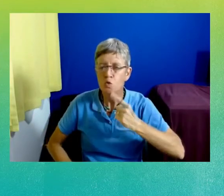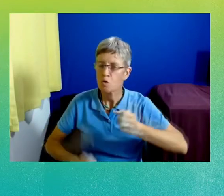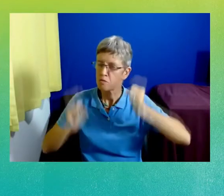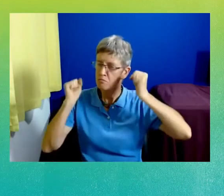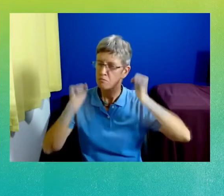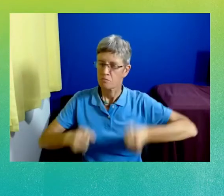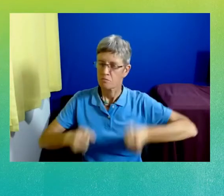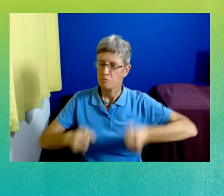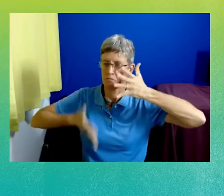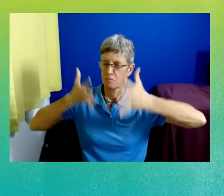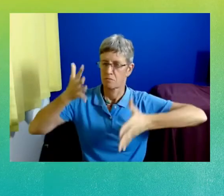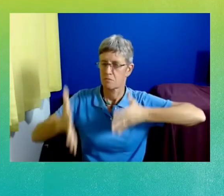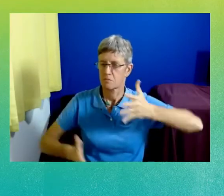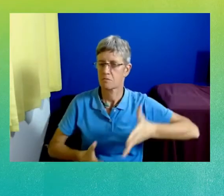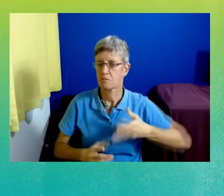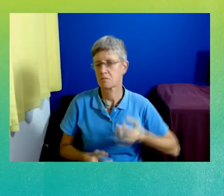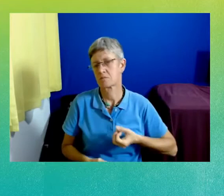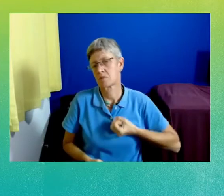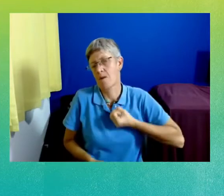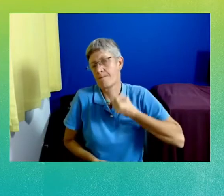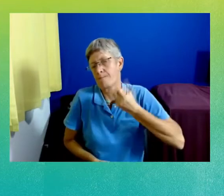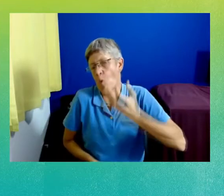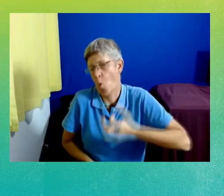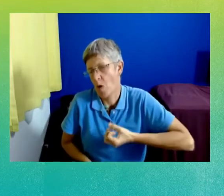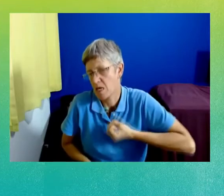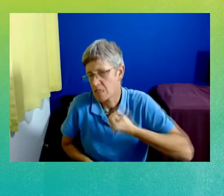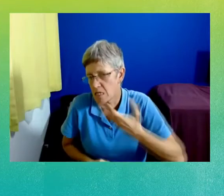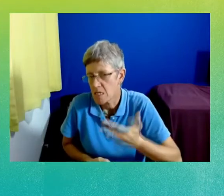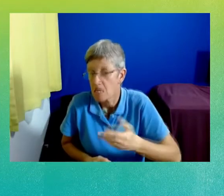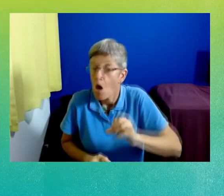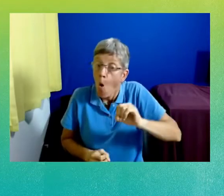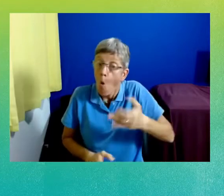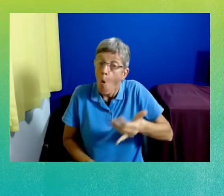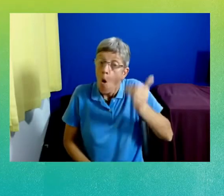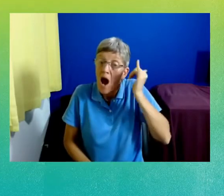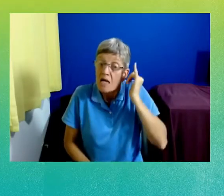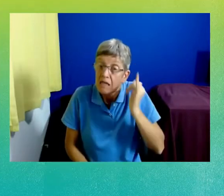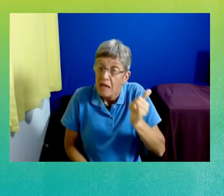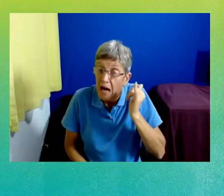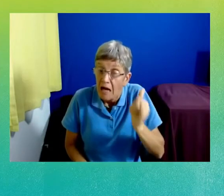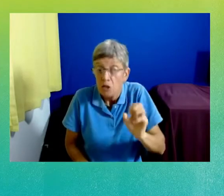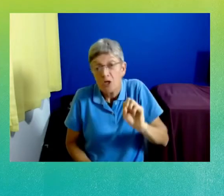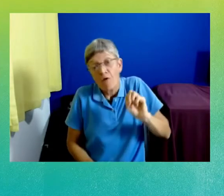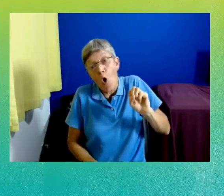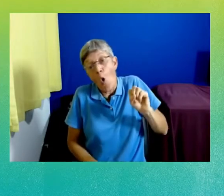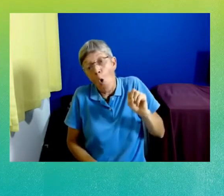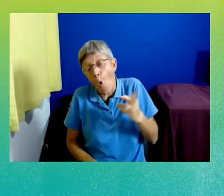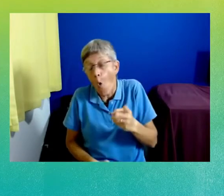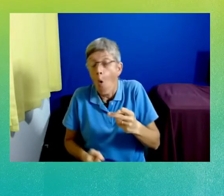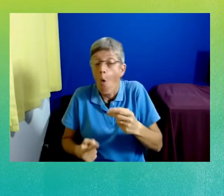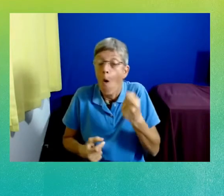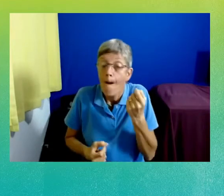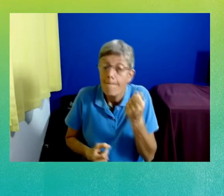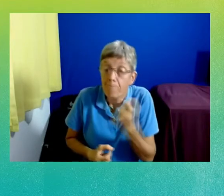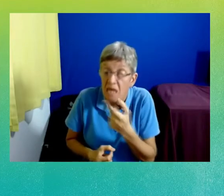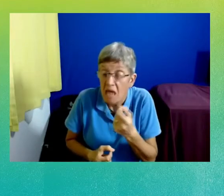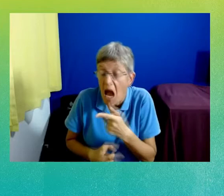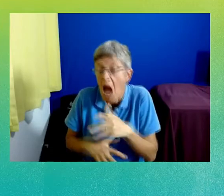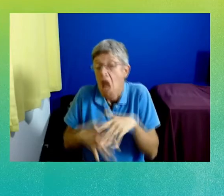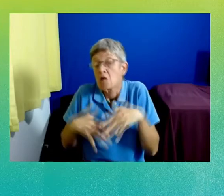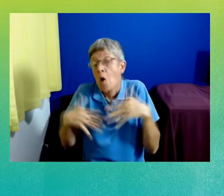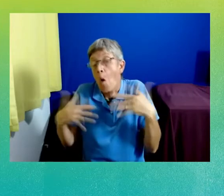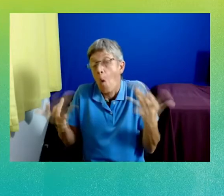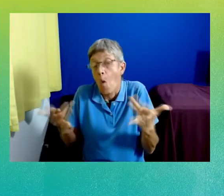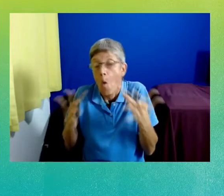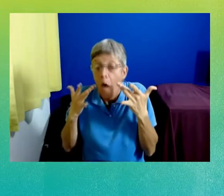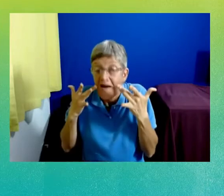Artistas surdos que fizeram performances em língua de sinais, poesia, ou contam